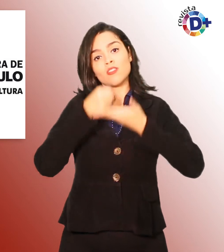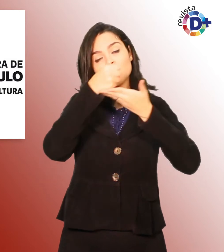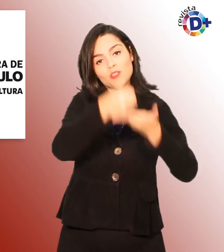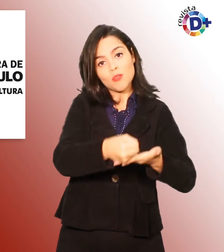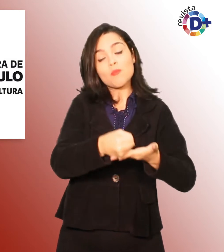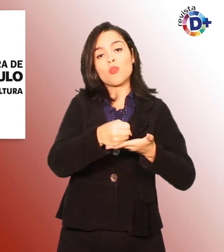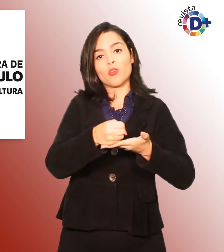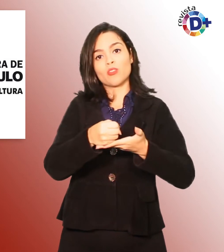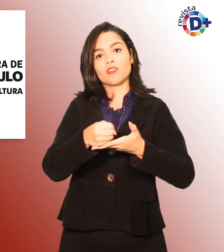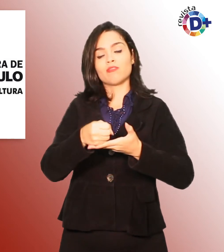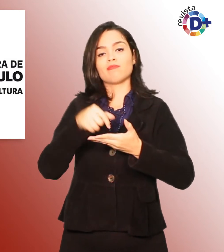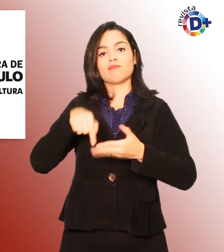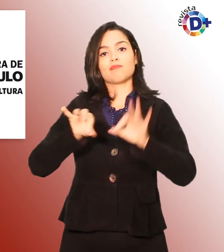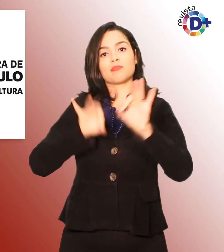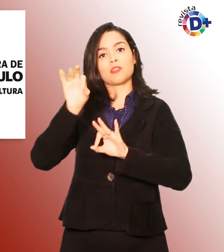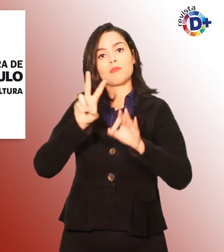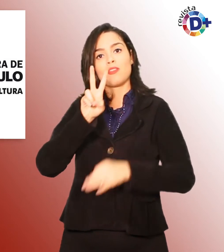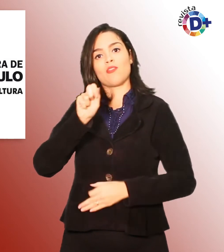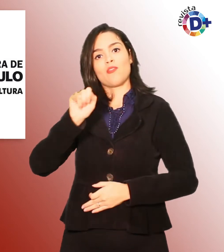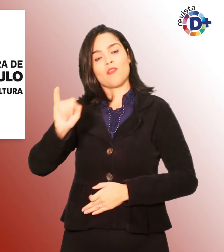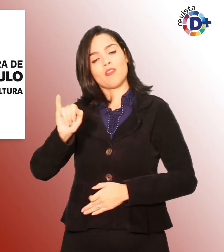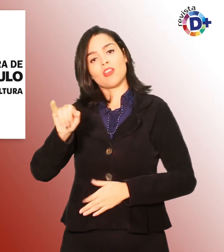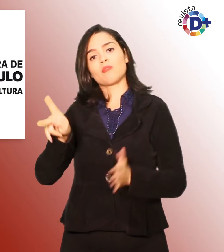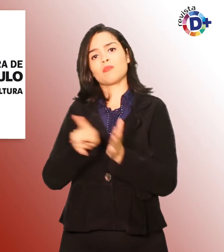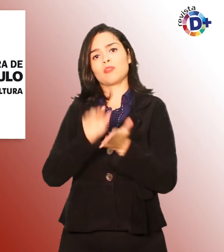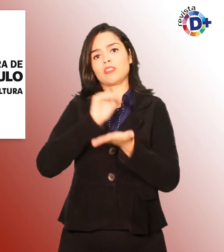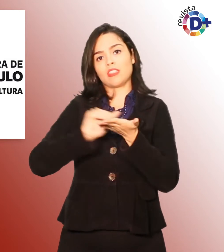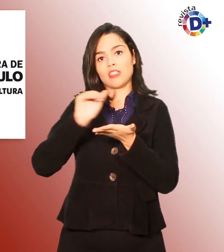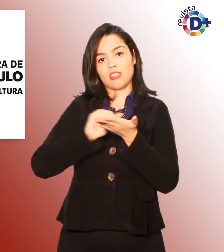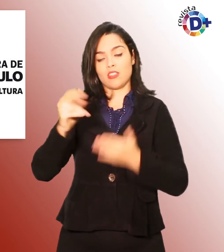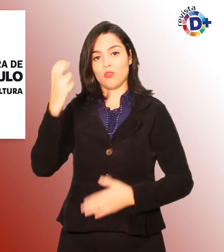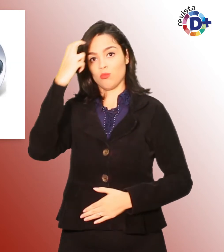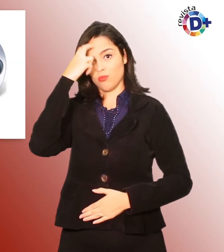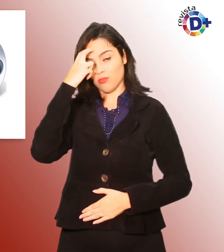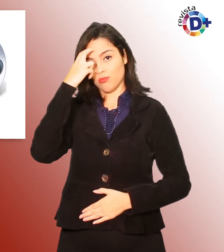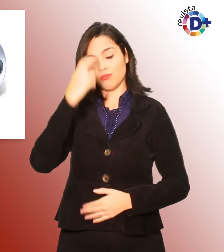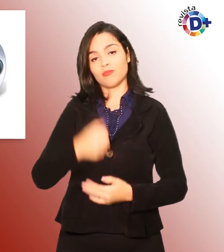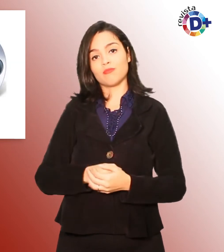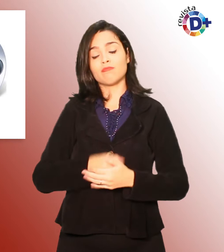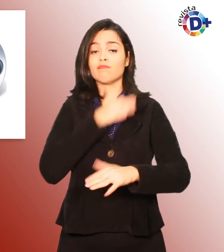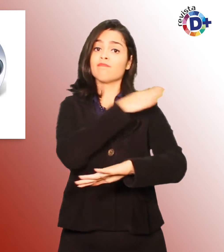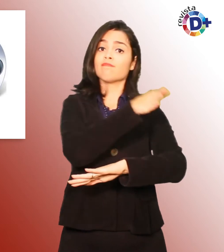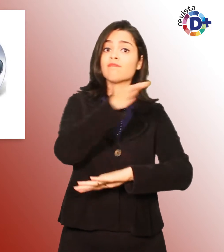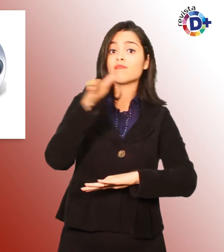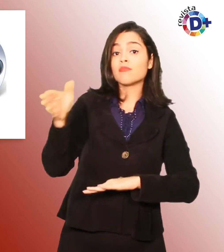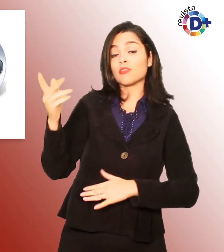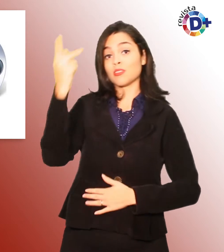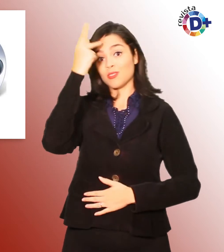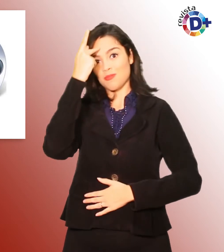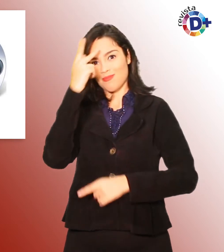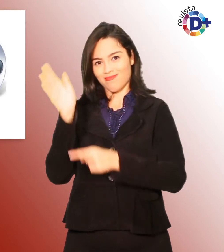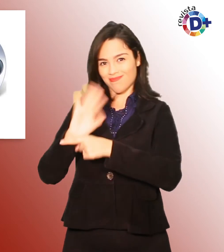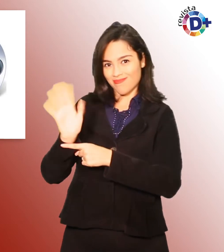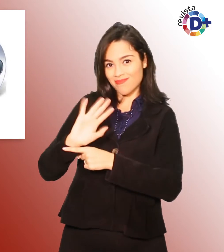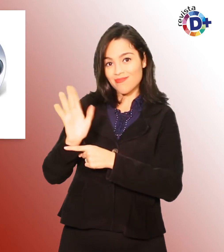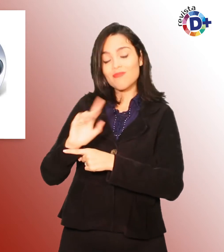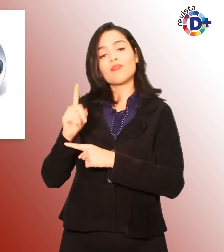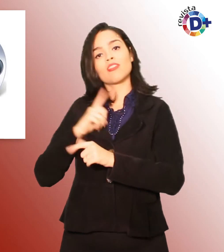vai da secretaria municipal de cultura o circulando por são paulo acompanha o cotidiano